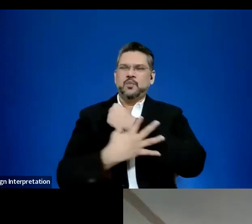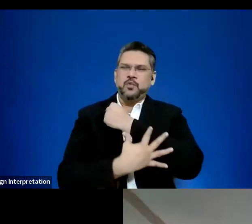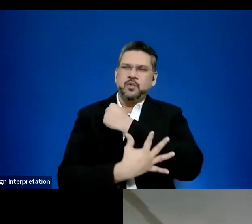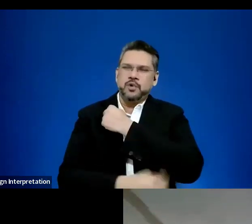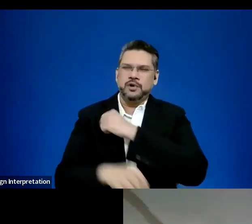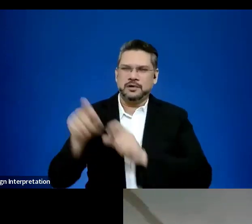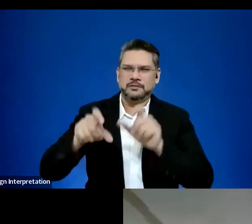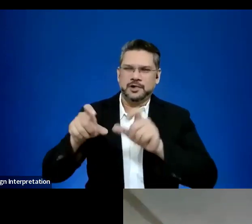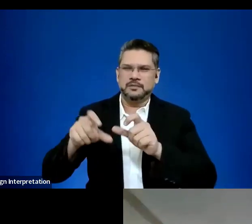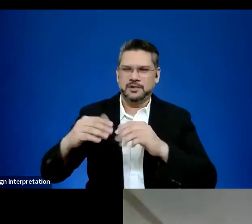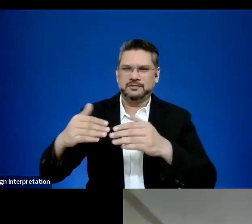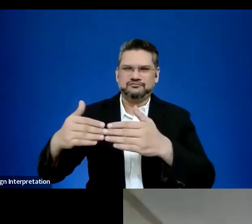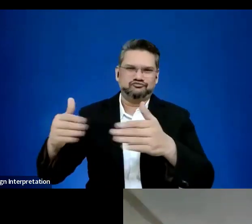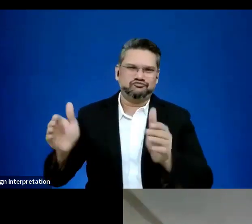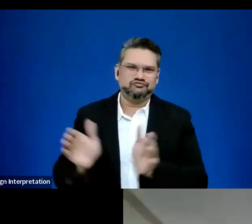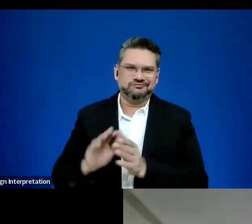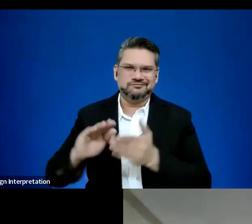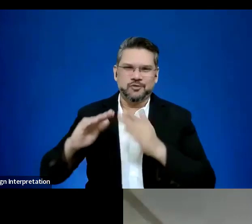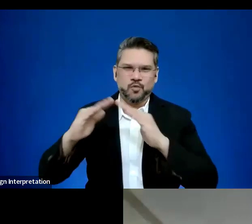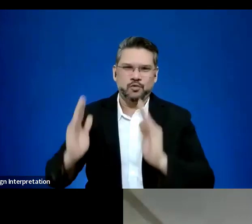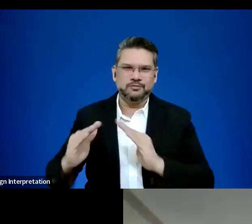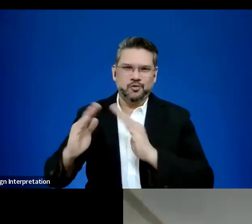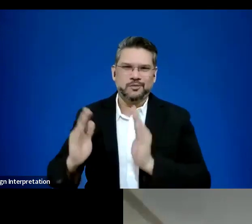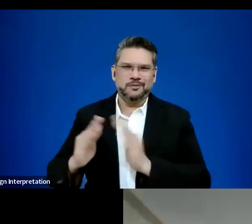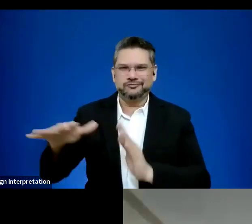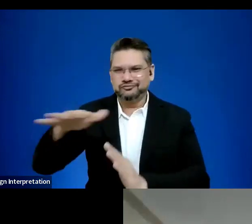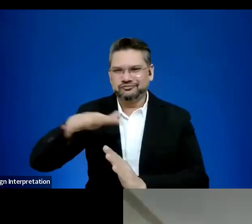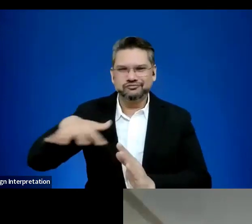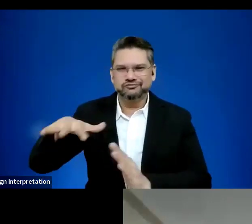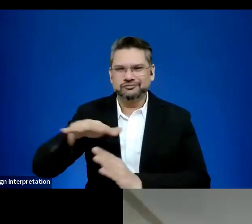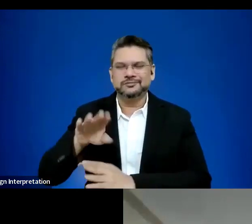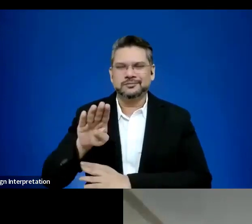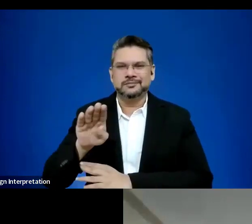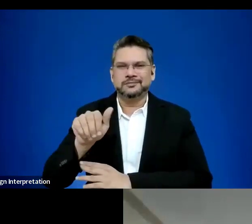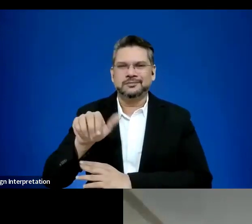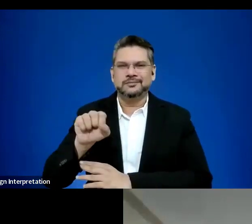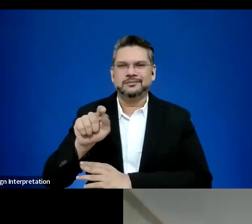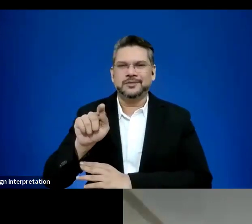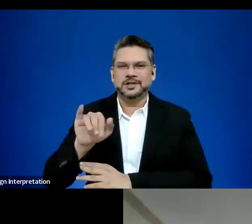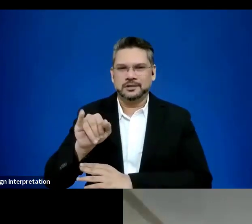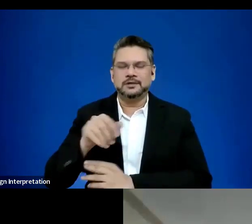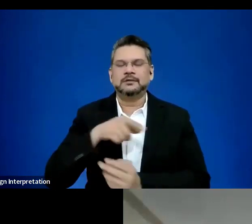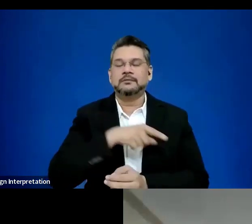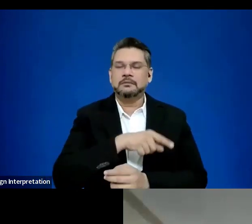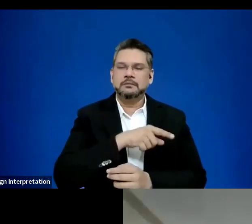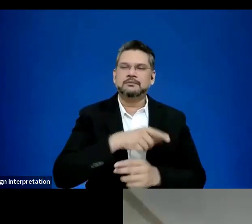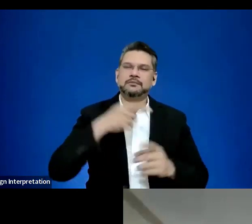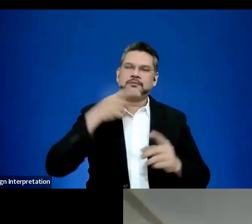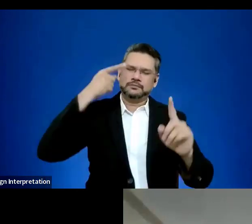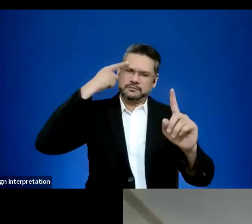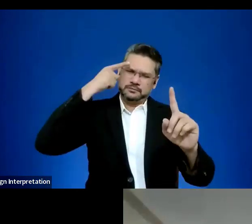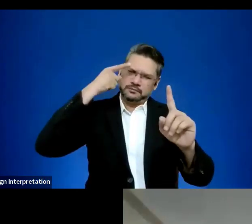Busty 是一个社区，是一个比较贫困的人民住的地方。